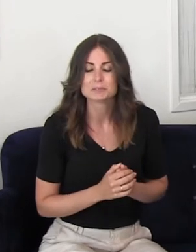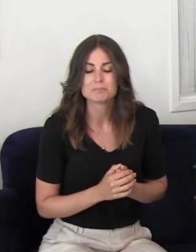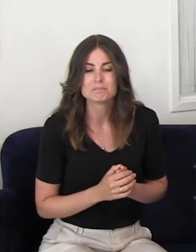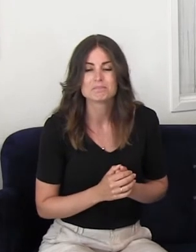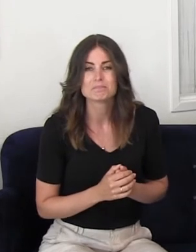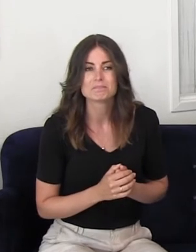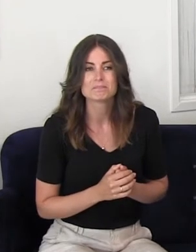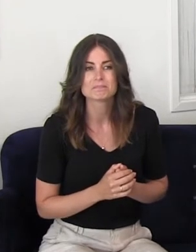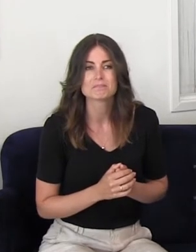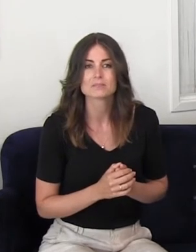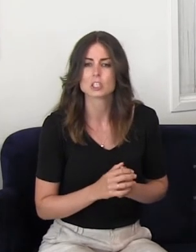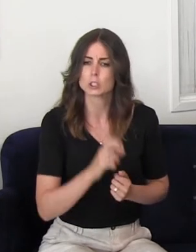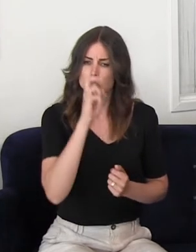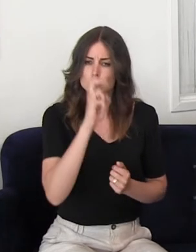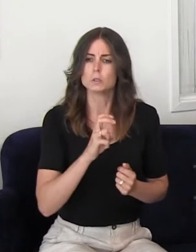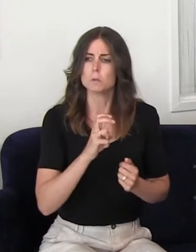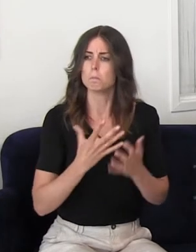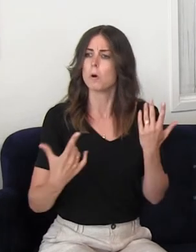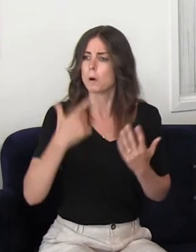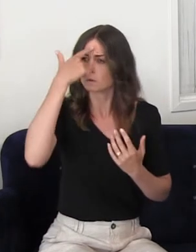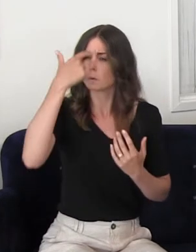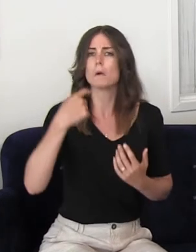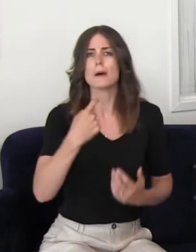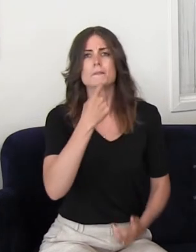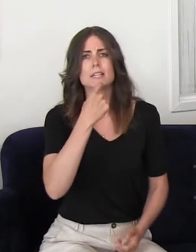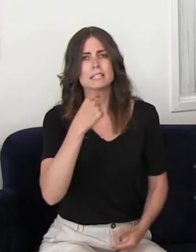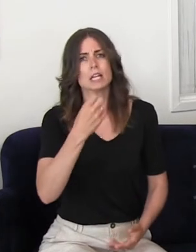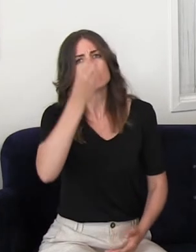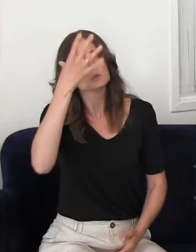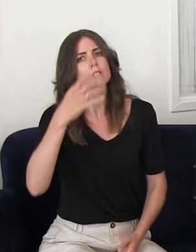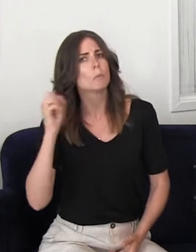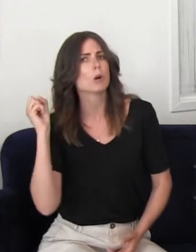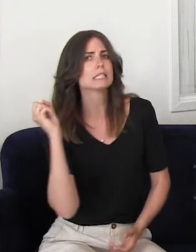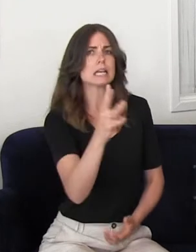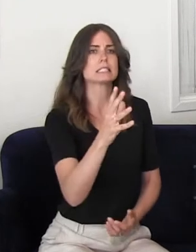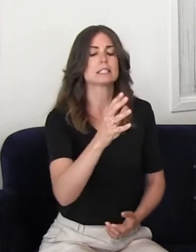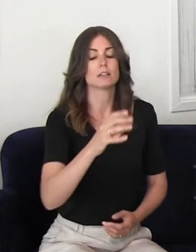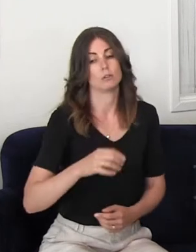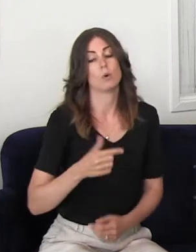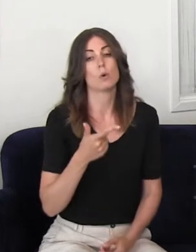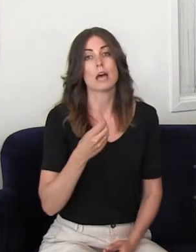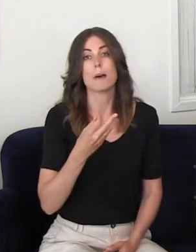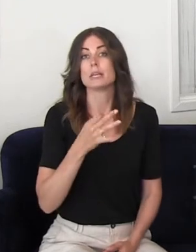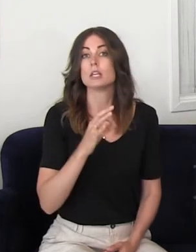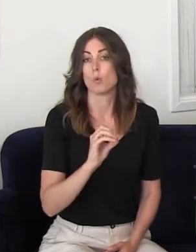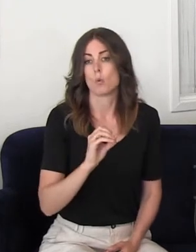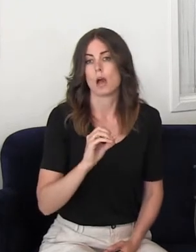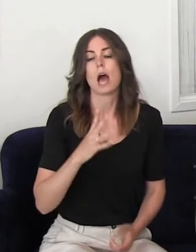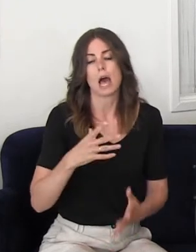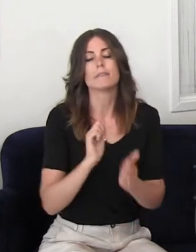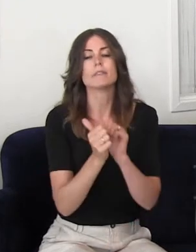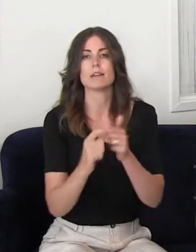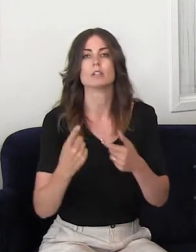Så folk verkar vara överens om att finnar är bra på att kasta bort saker. Och Tapio, han var med och tävlade i spjut.